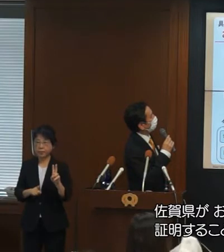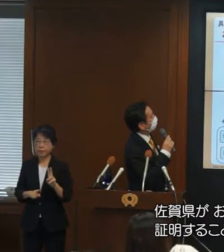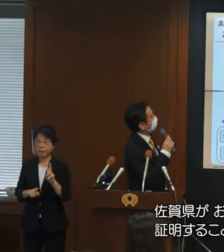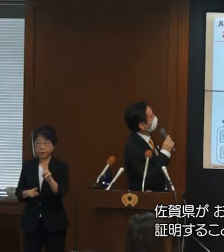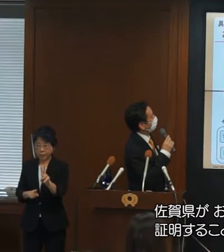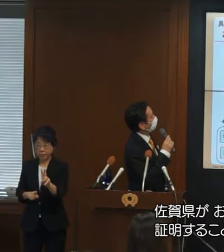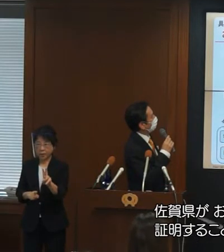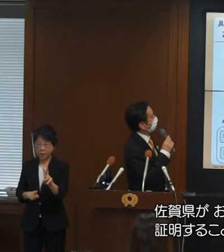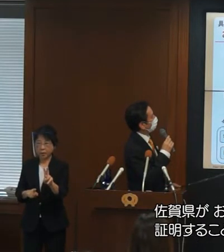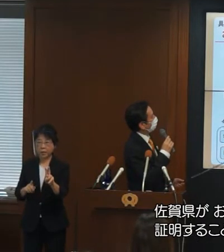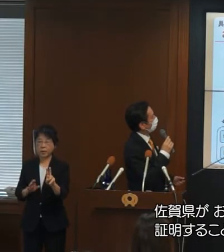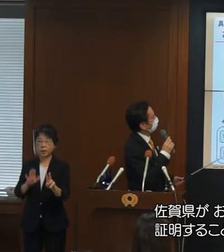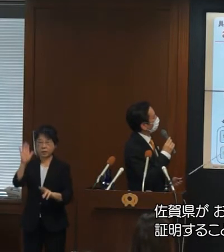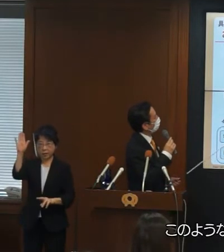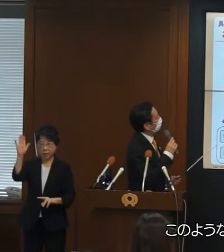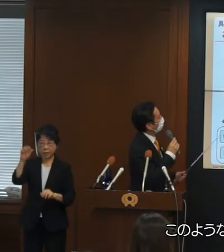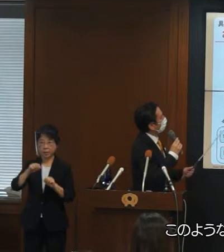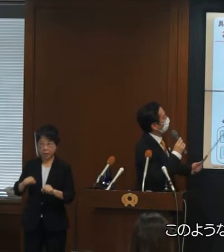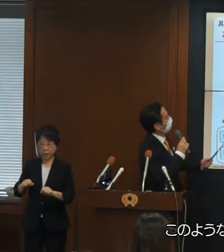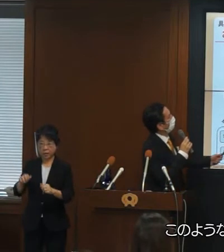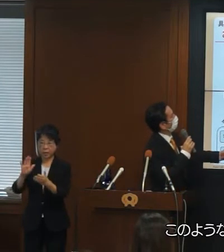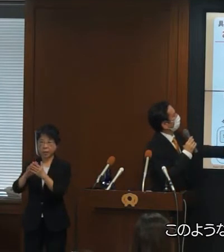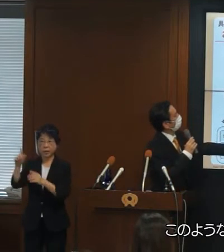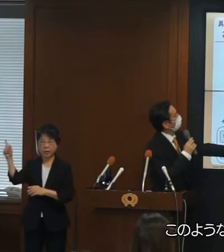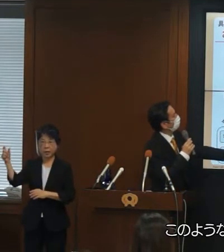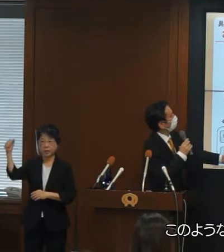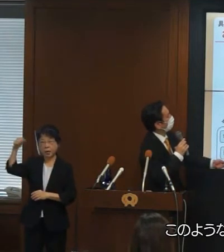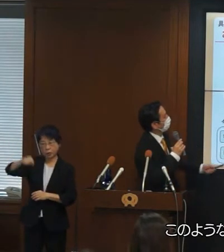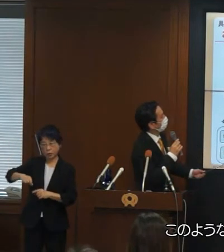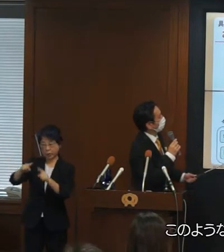関係性を証明することになります。まあ、こんなような受領書ですね、